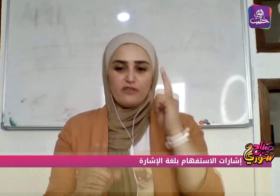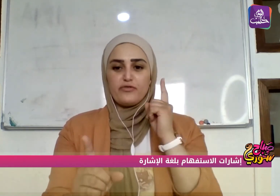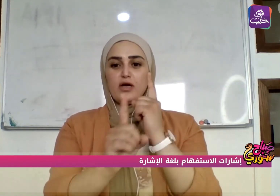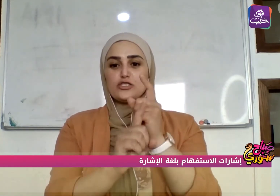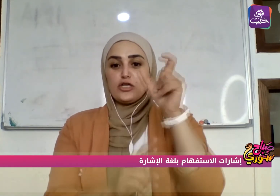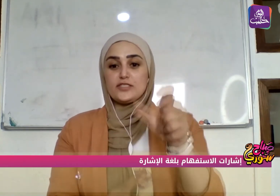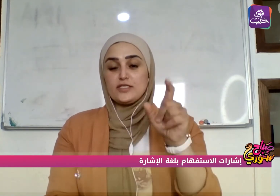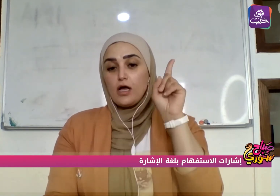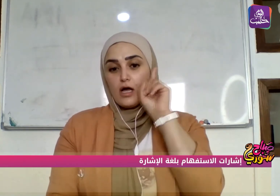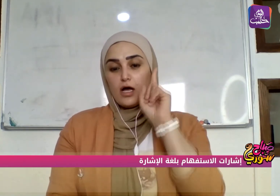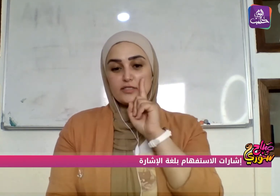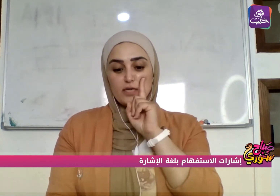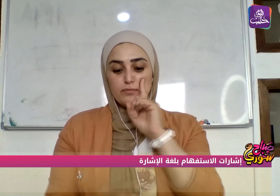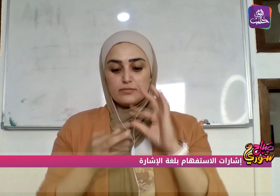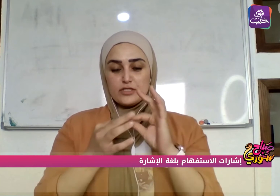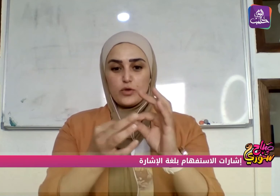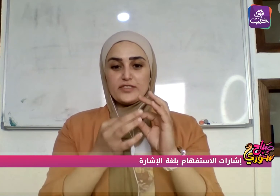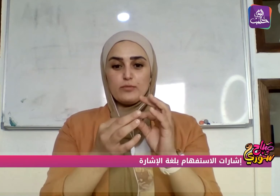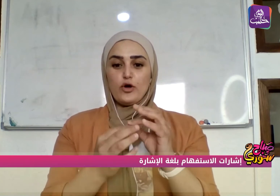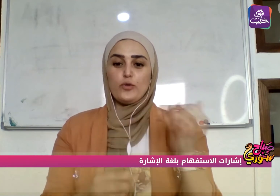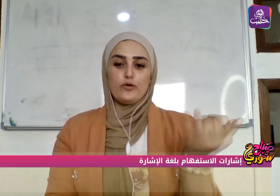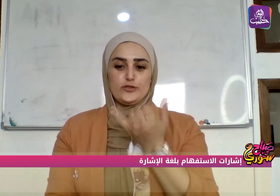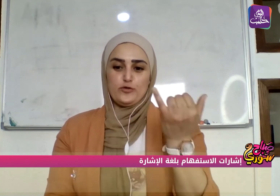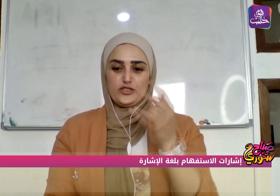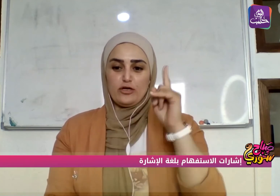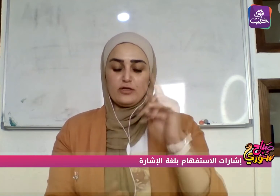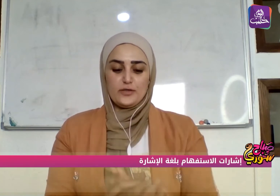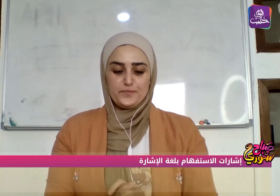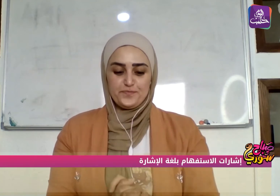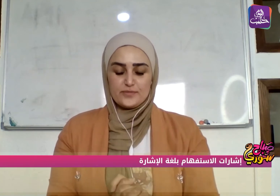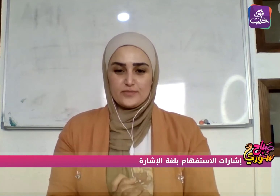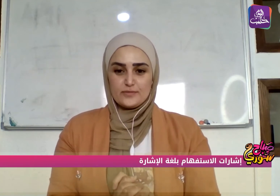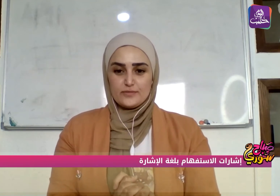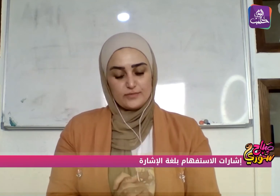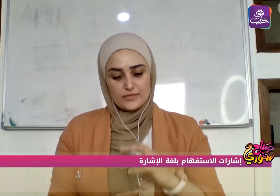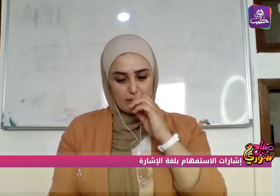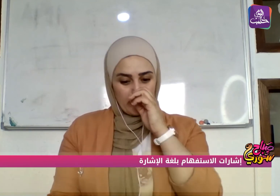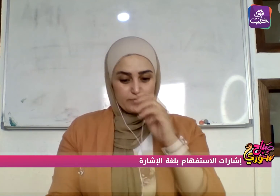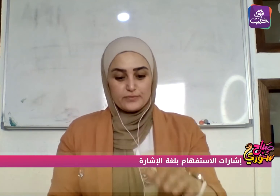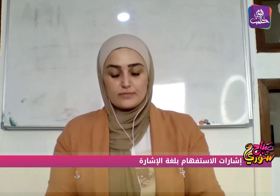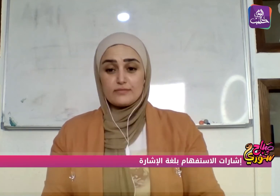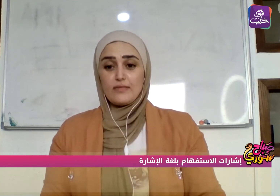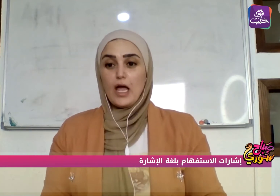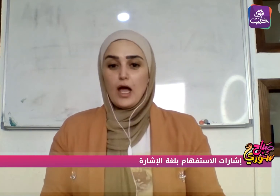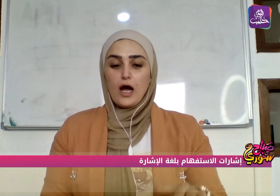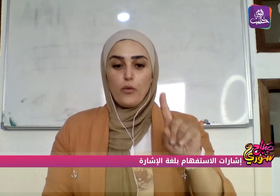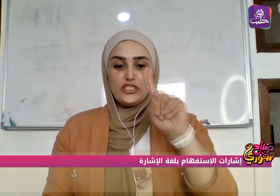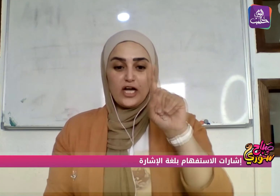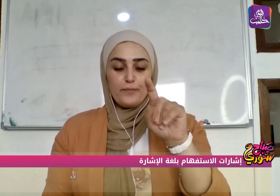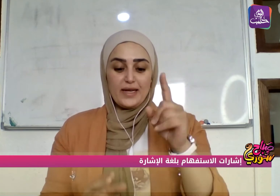صادفنا شخص اصم نتواصل معه بكل سهوله ان شاء الله. تفضلي. تمام. أول إشي رح